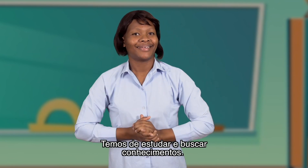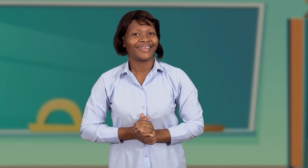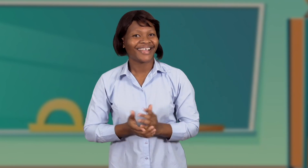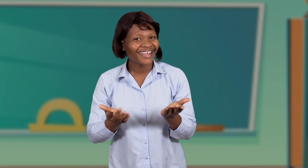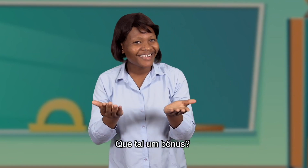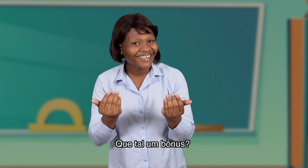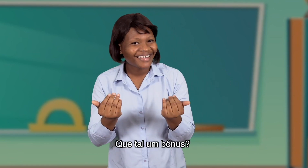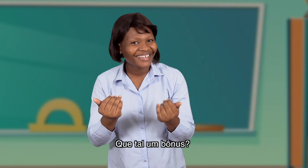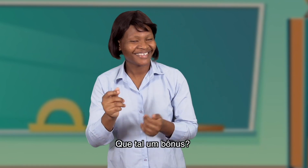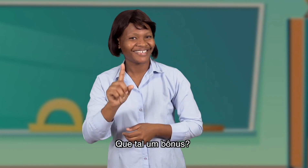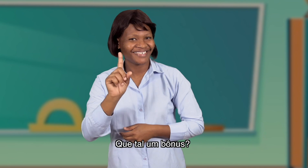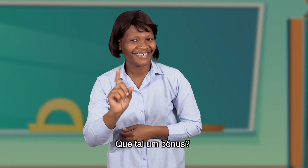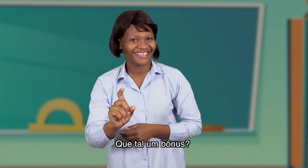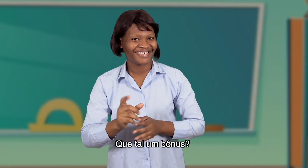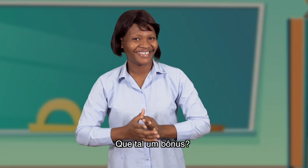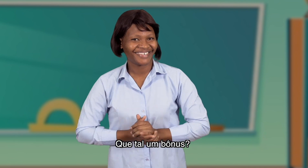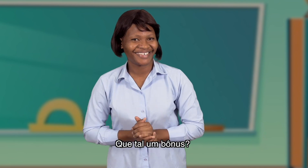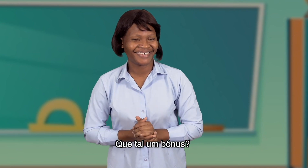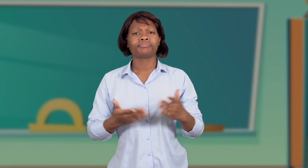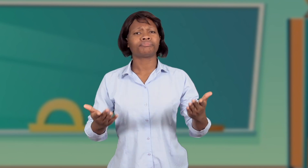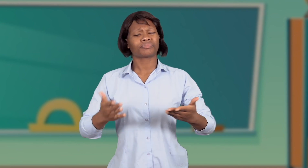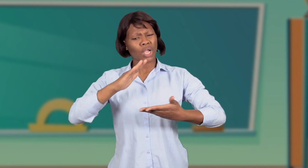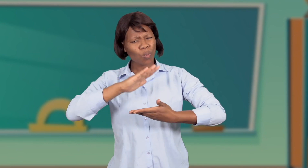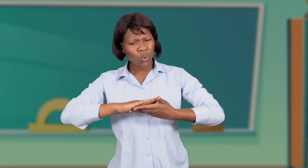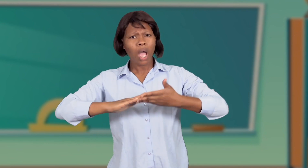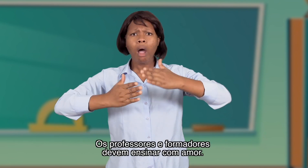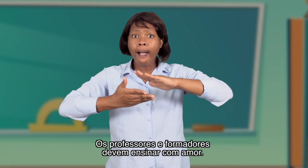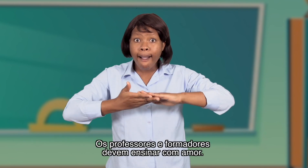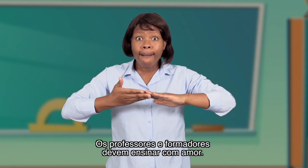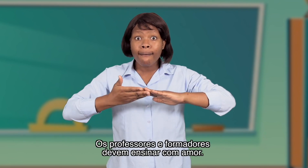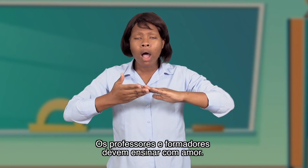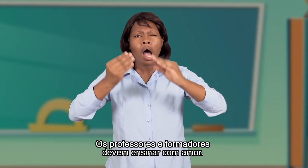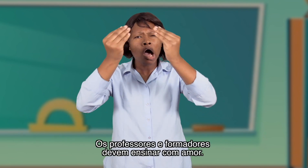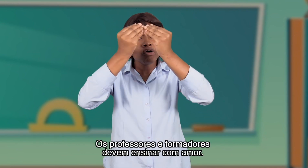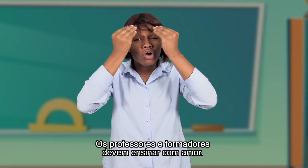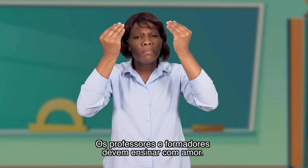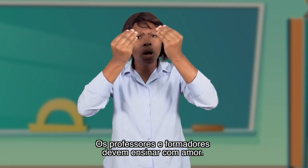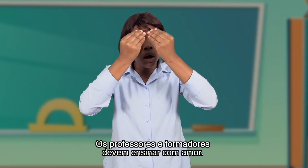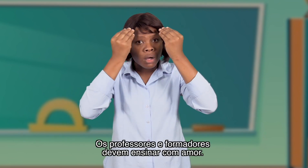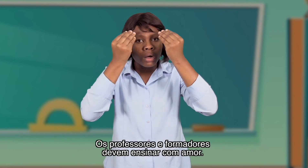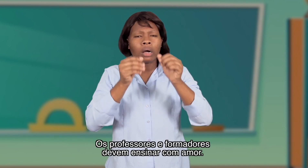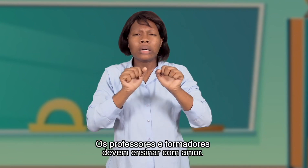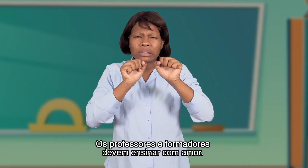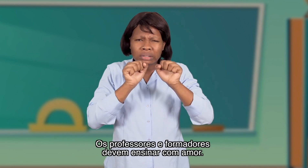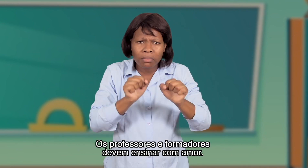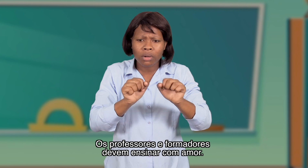E que tal um bónus? Os professores e formadores devem ensinar